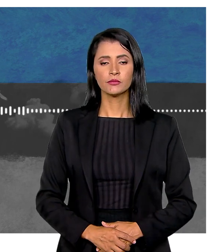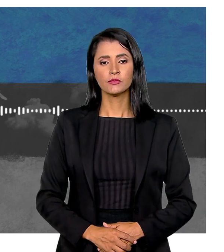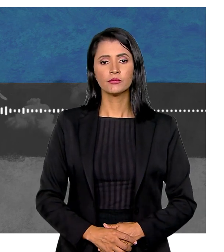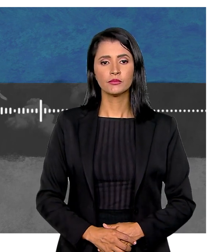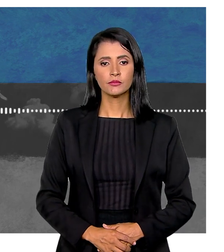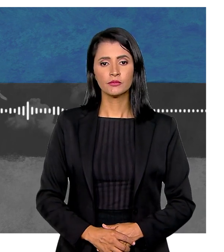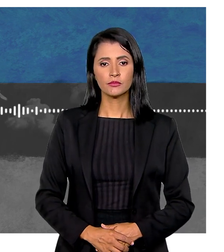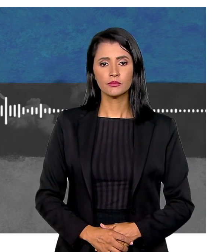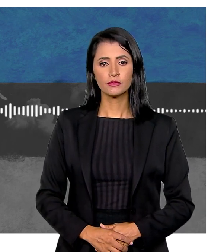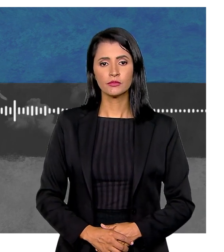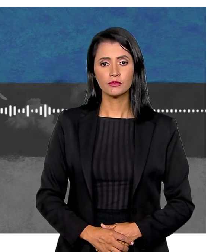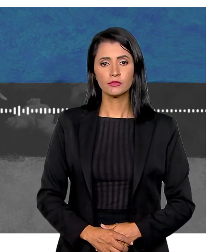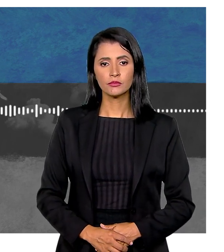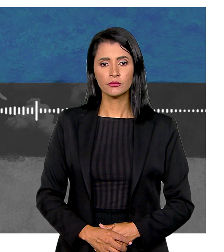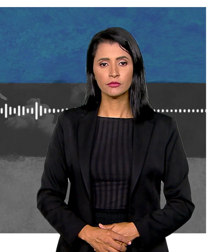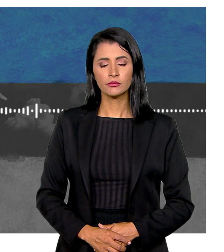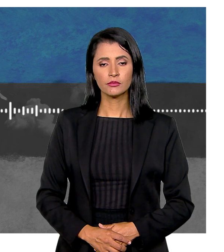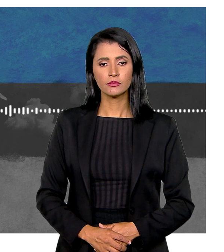Música